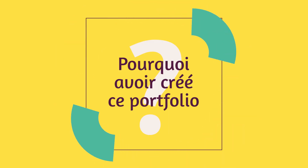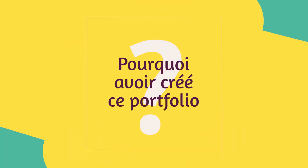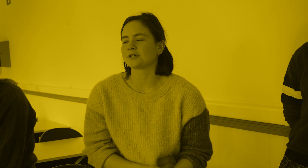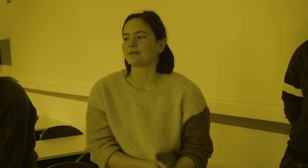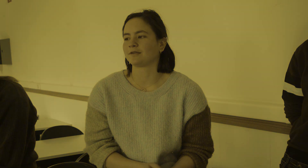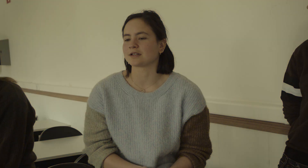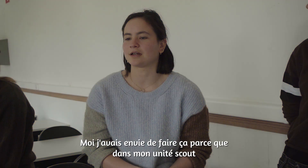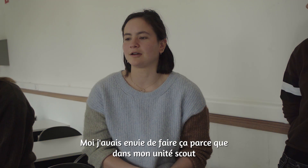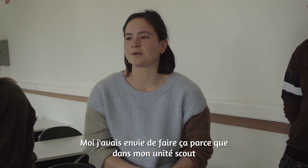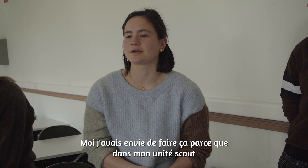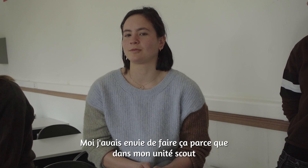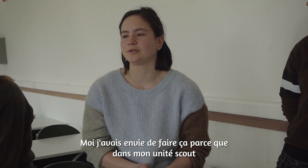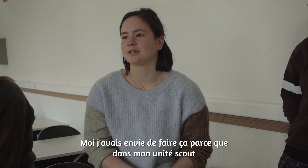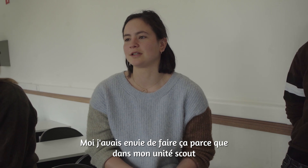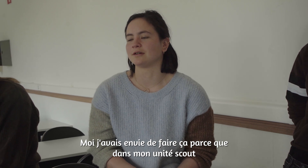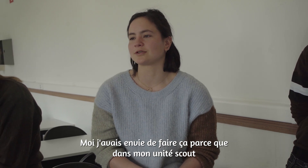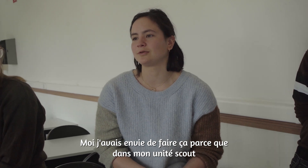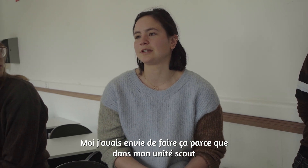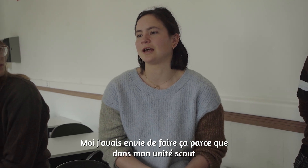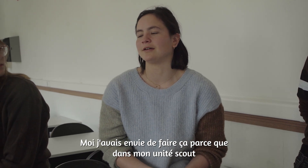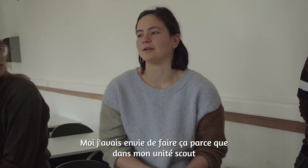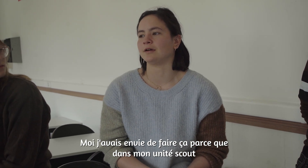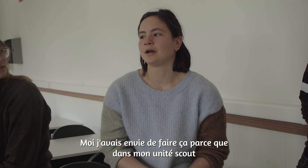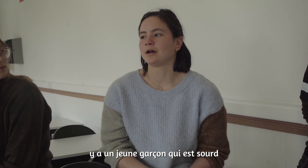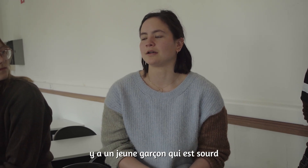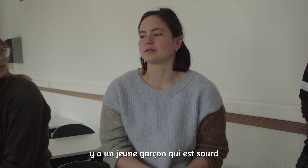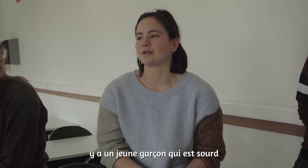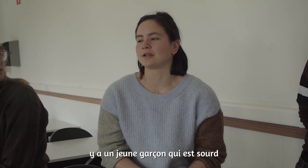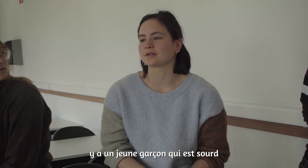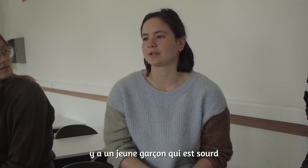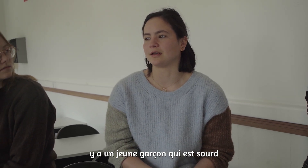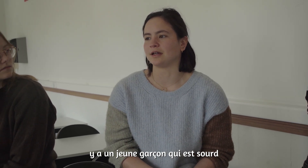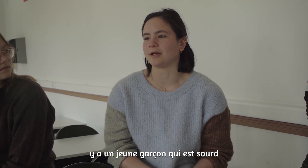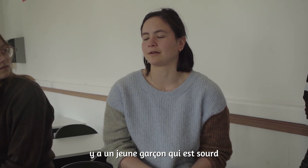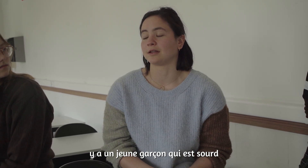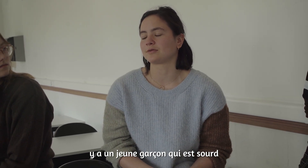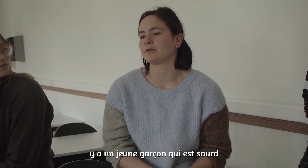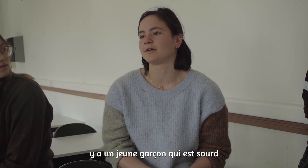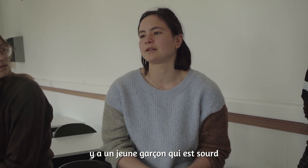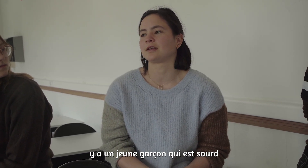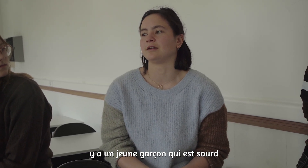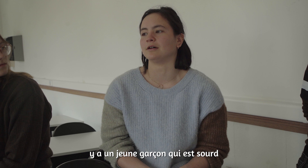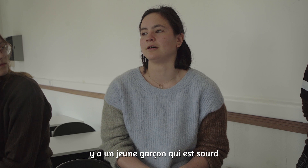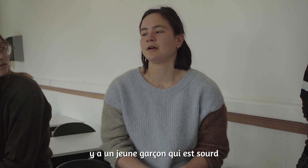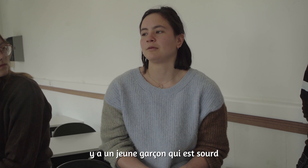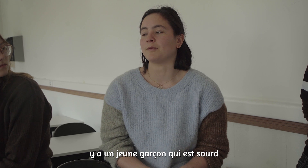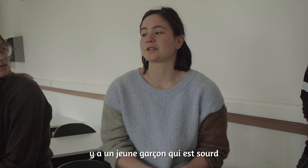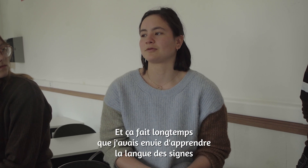Moi j'avais envie de faire ça parce que dans mon unité scout, il y a un jeune garçon qui est sourd en fait. Et moi c'est toujours un truc